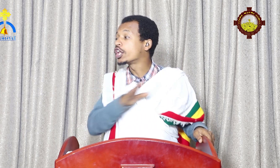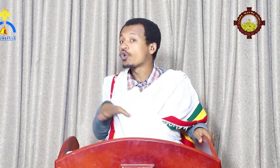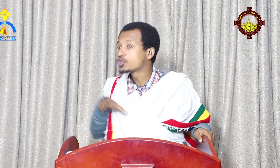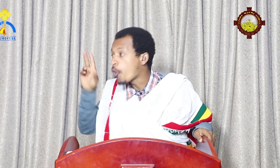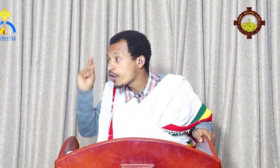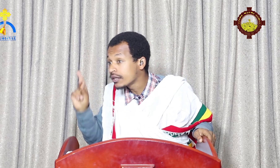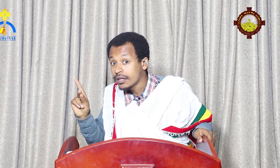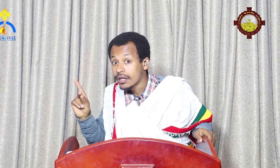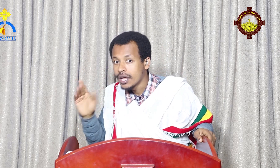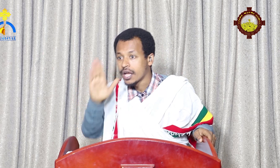ጌቶች ሆይ